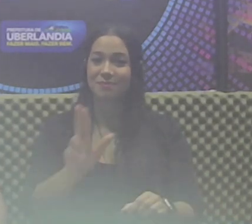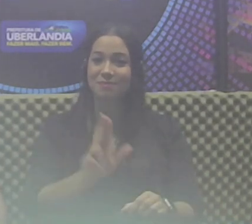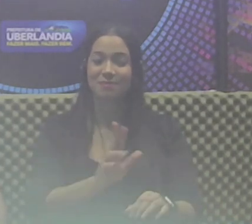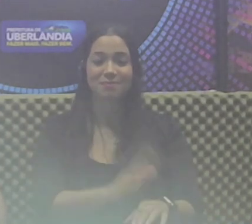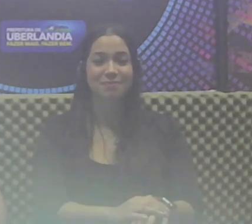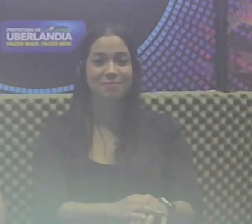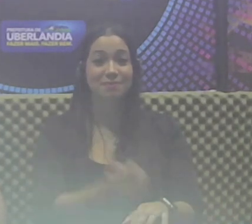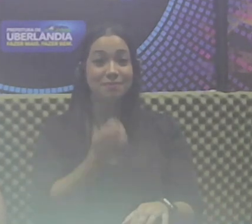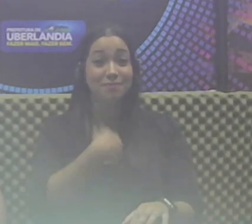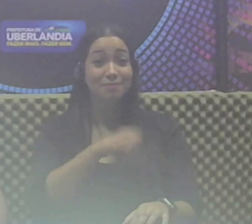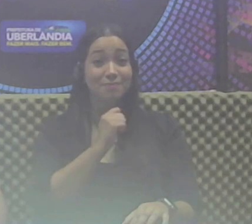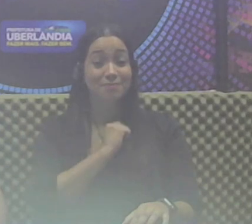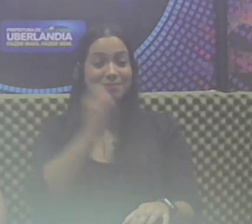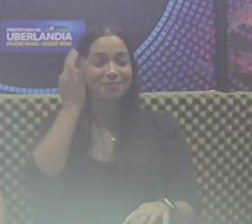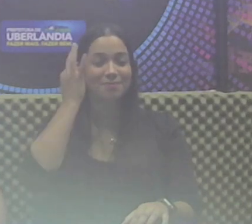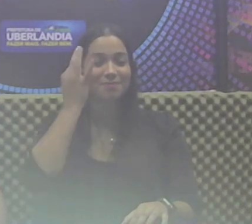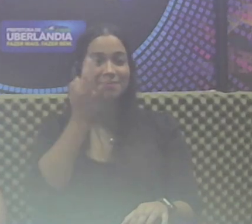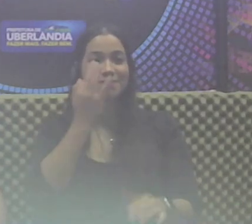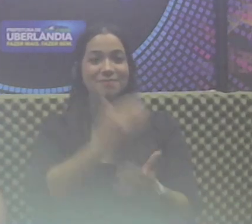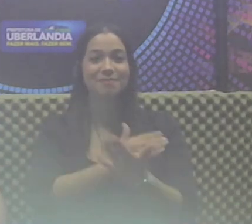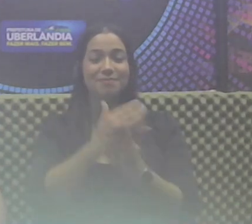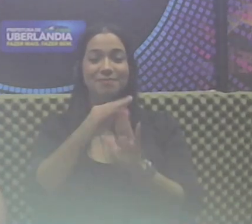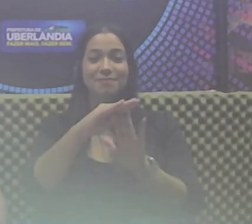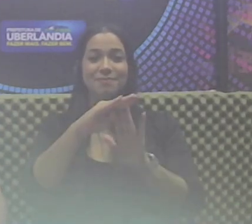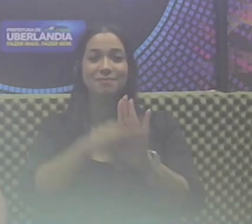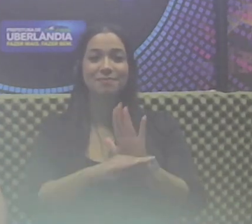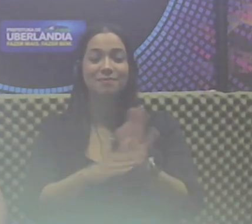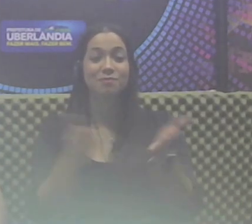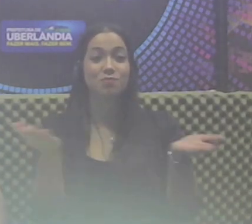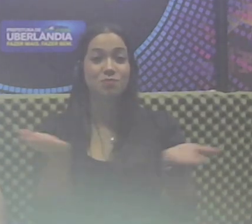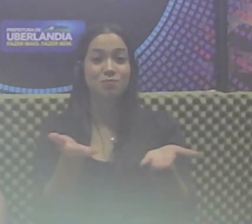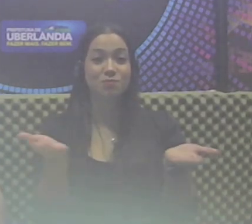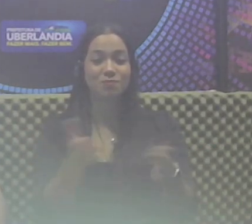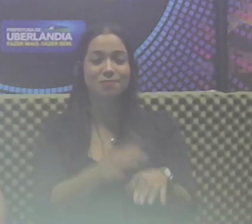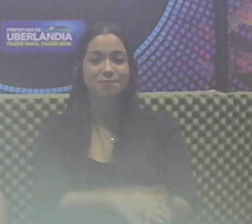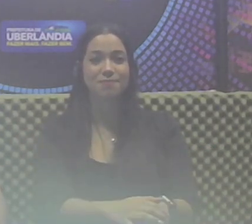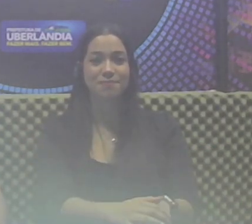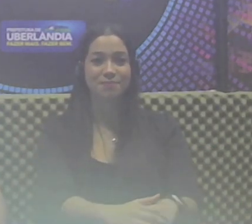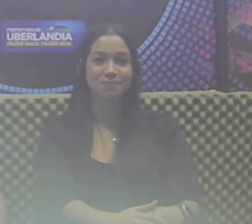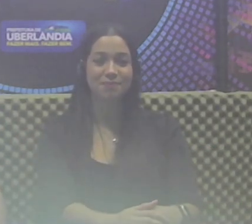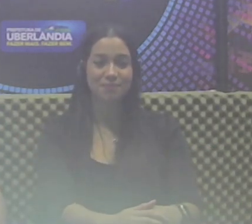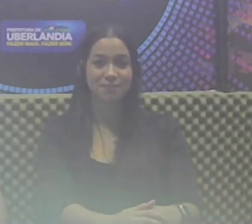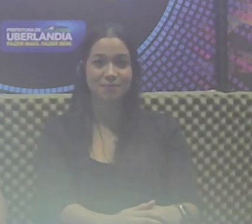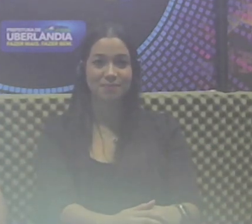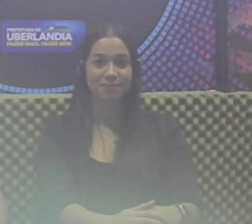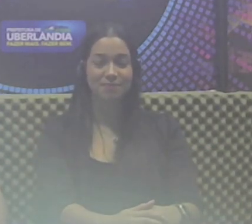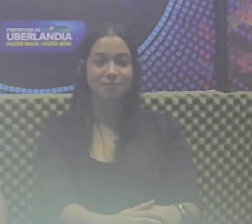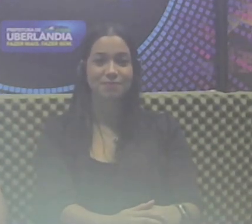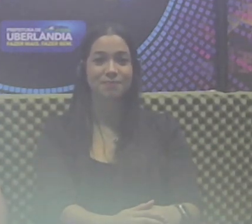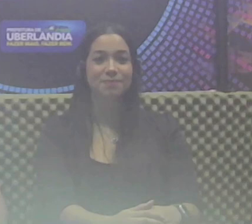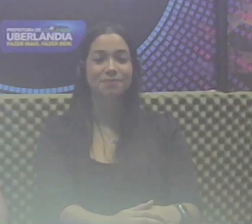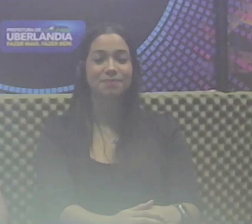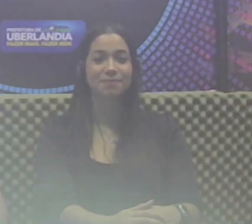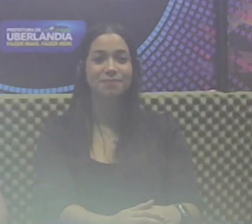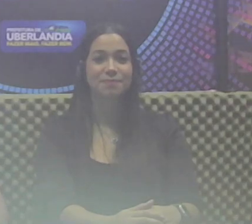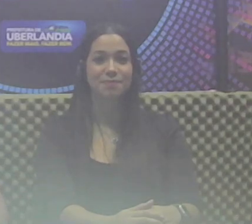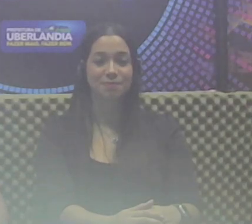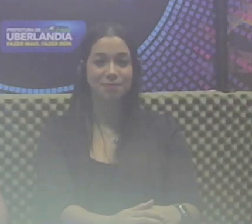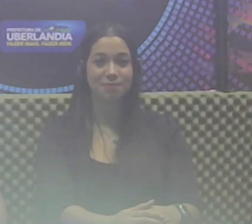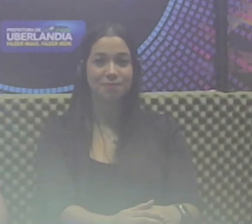fato acontece em Uberlândia. Eu sou o Fernando Cássio e começamos com os destaques da edição de hoje.